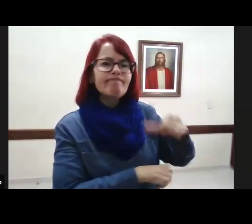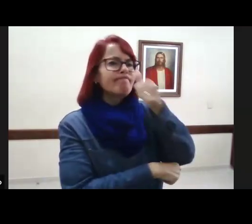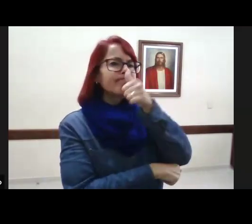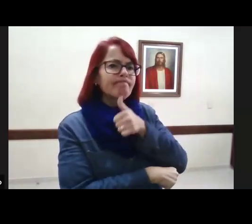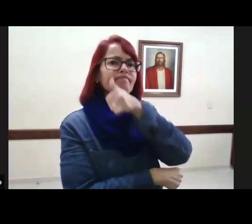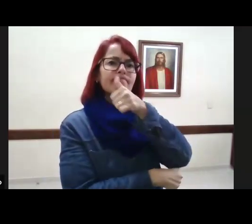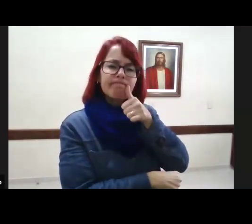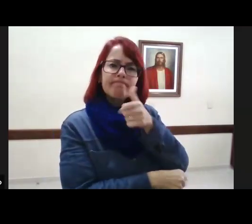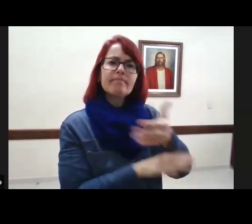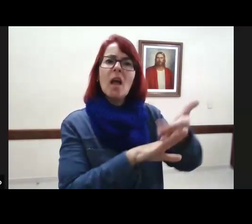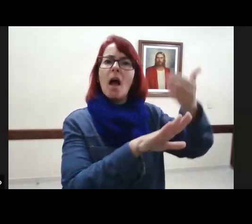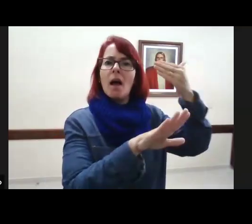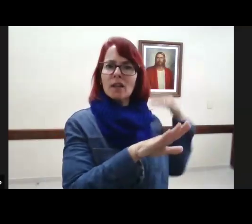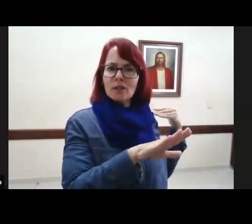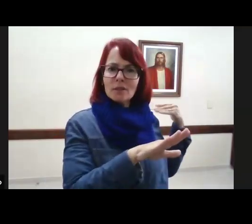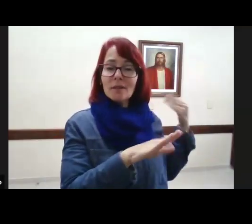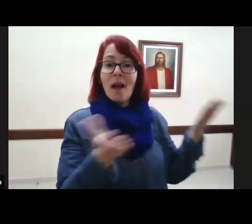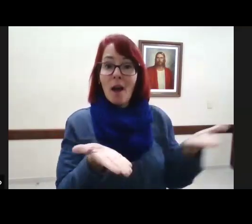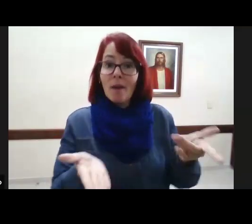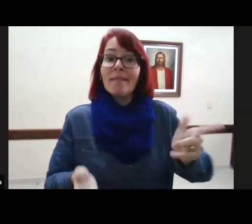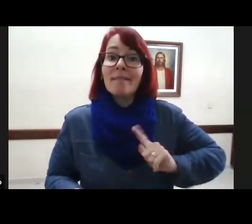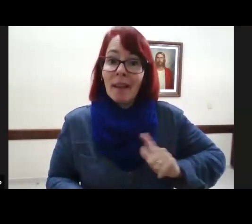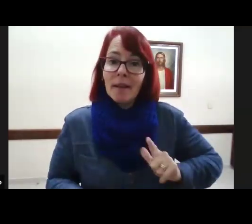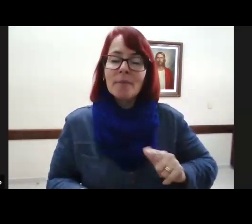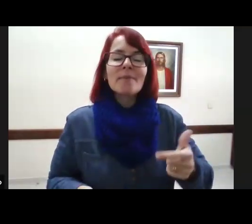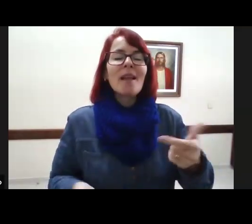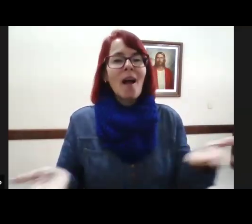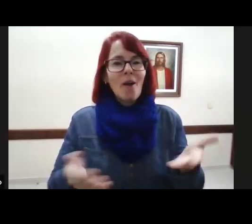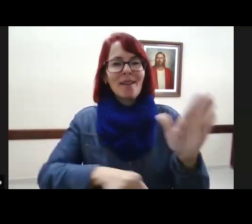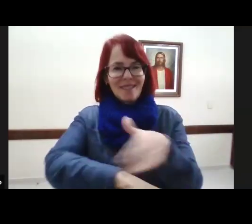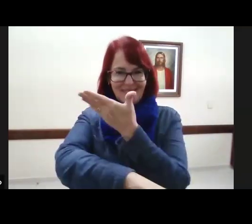nós. Agora, cantando esse hino,